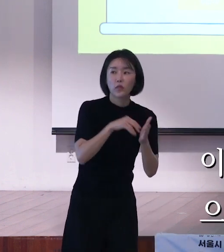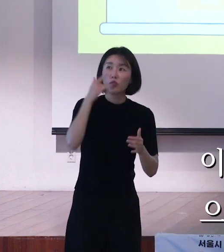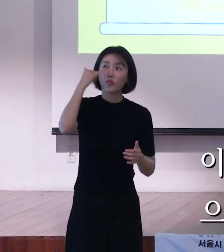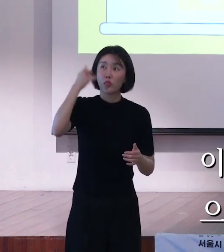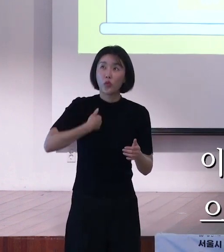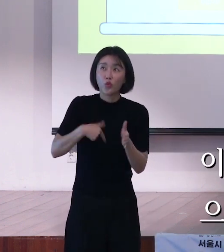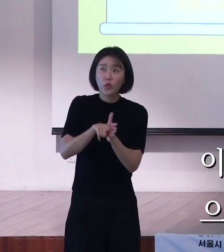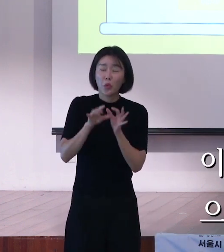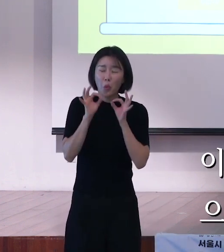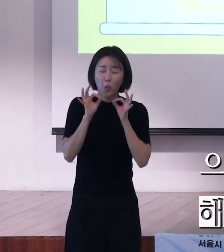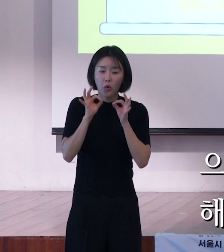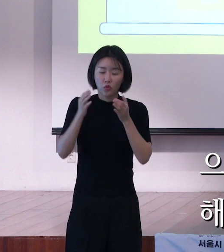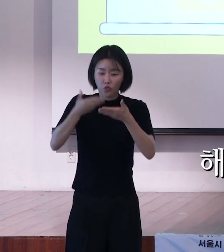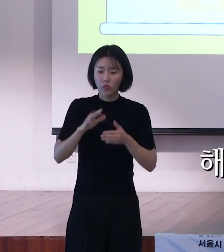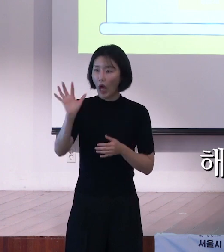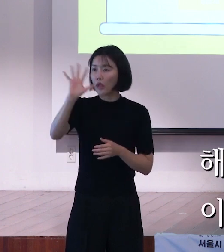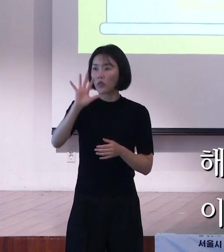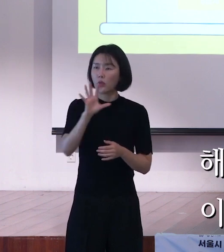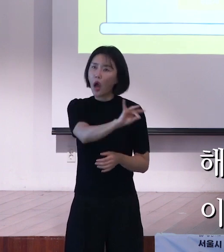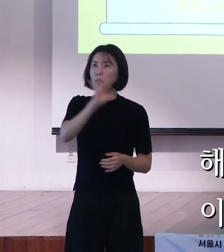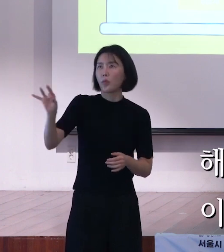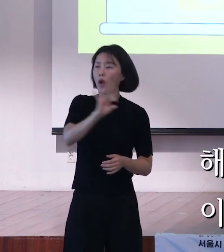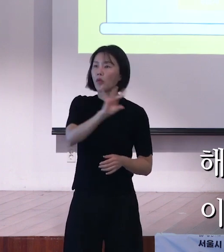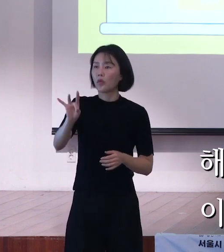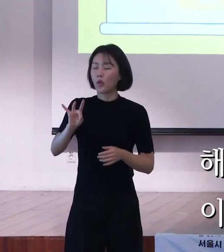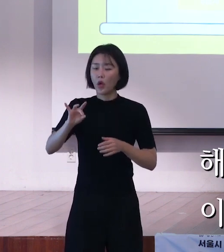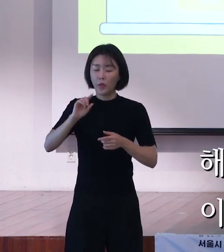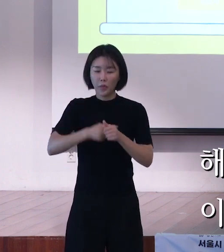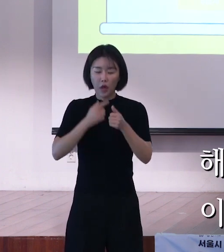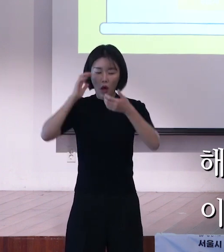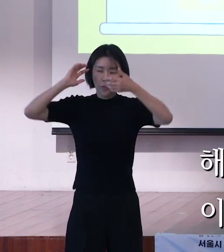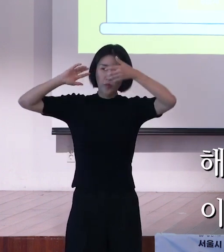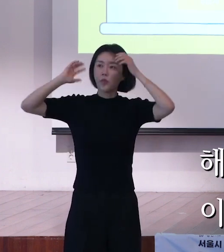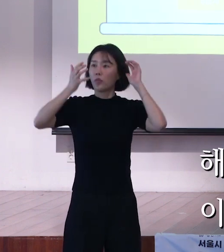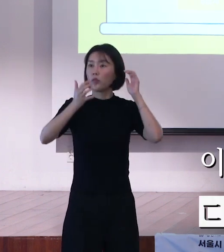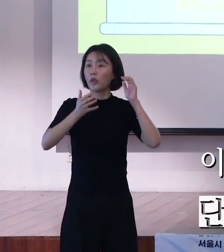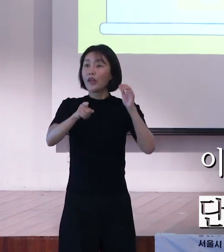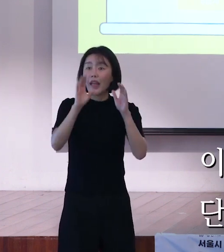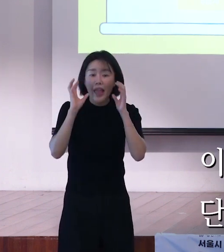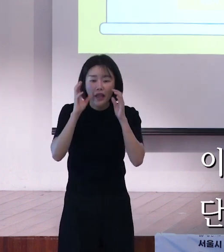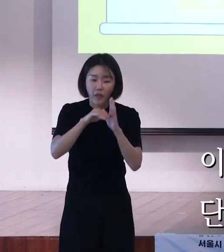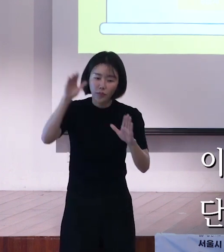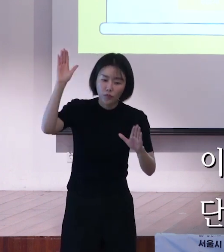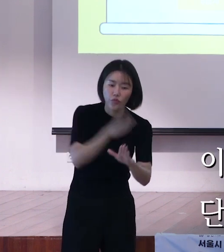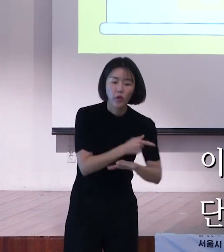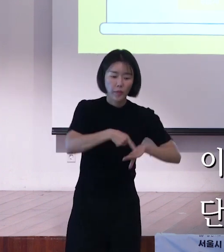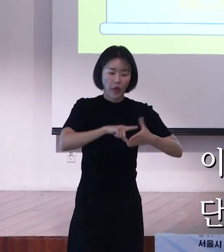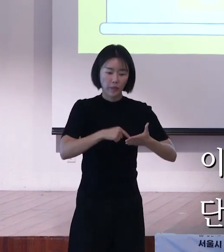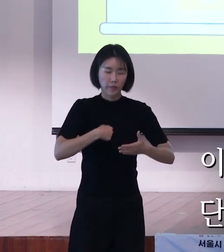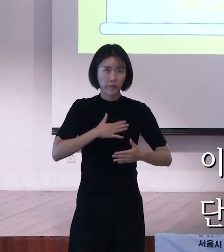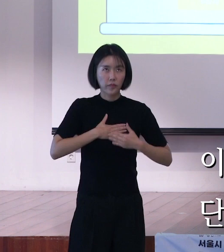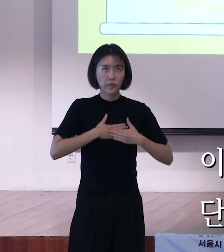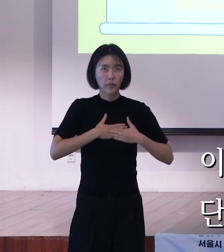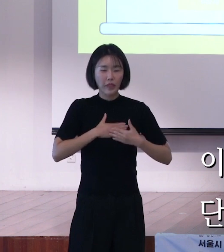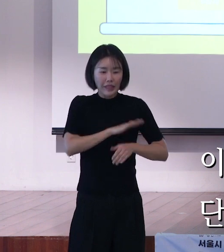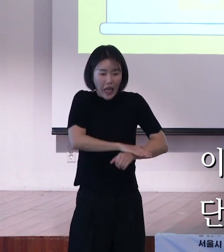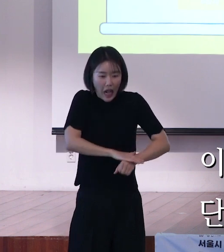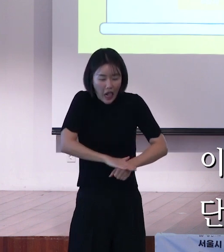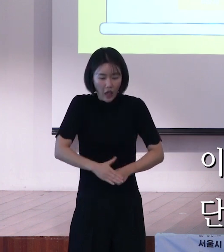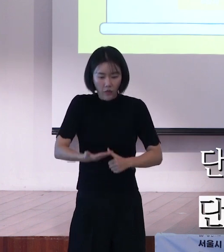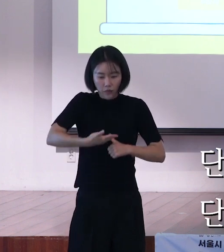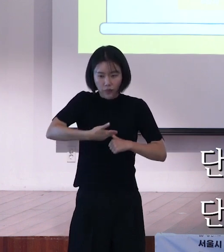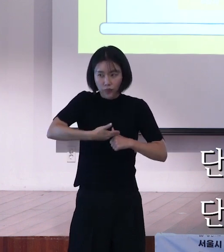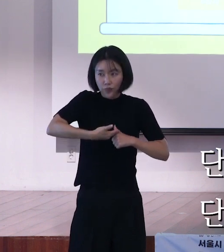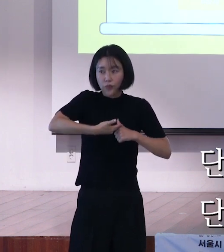해요. 이렇게 되면 처음부터 첫 단추를 잘 꿰매야 이 다음 단계로